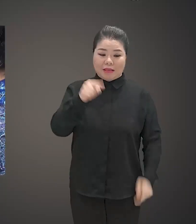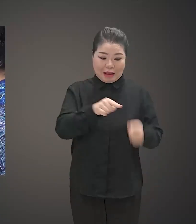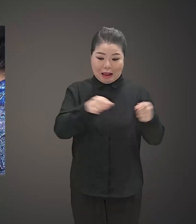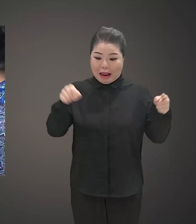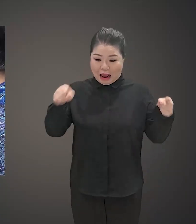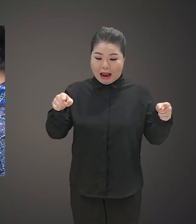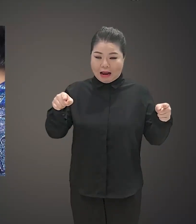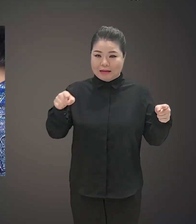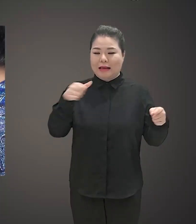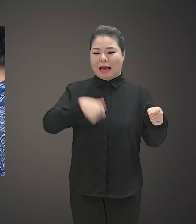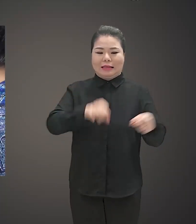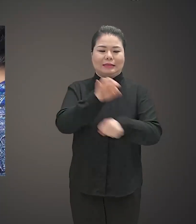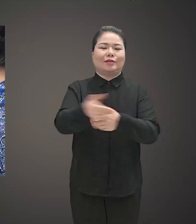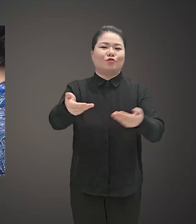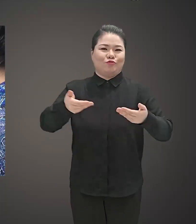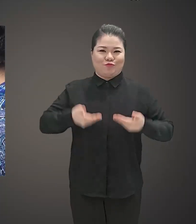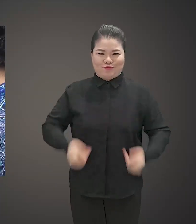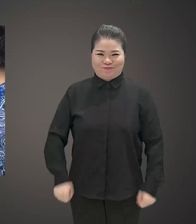사준다 아들이.